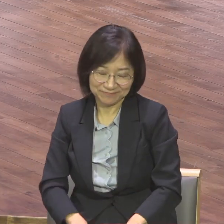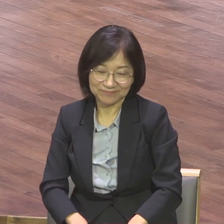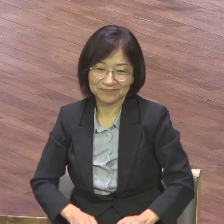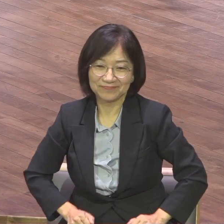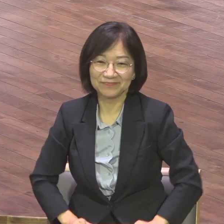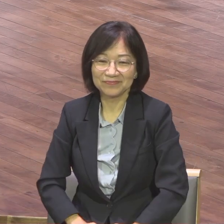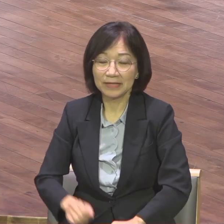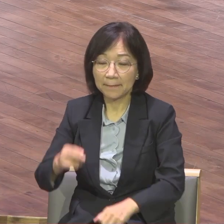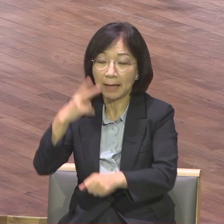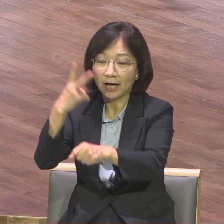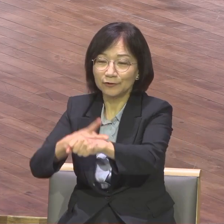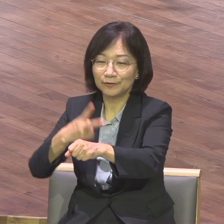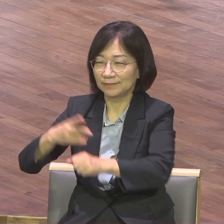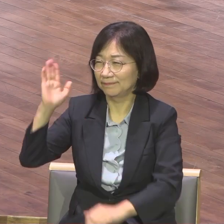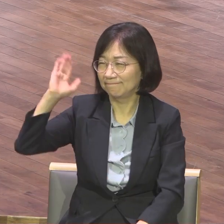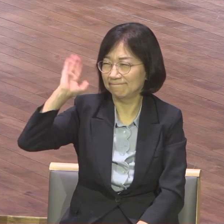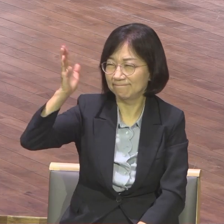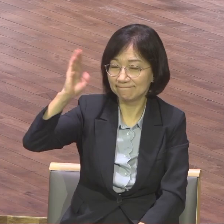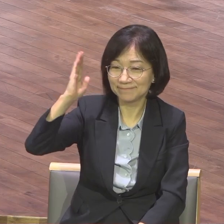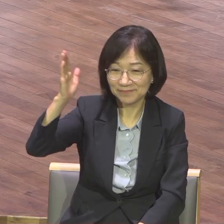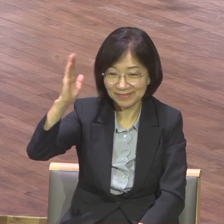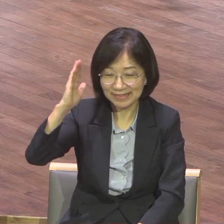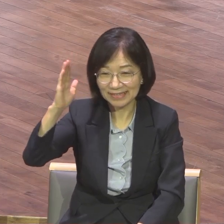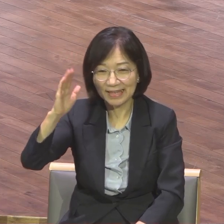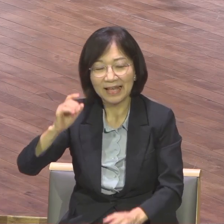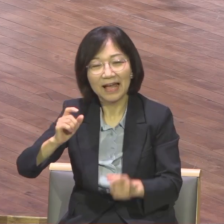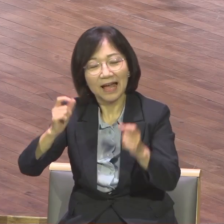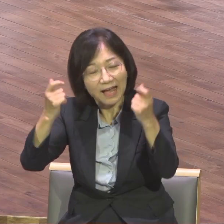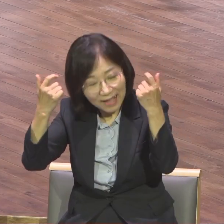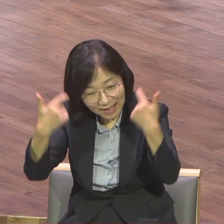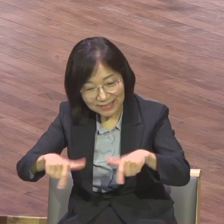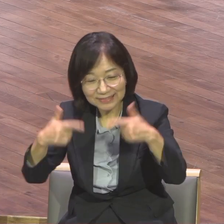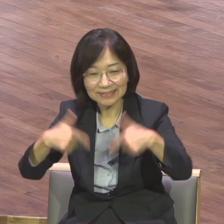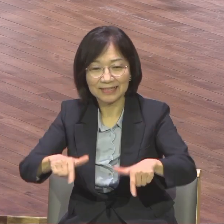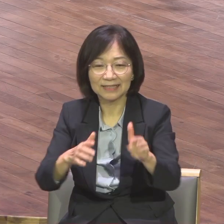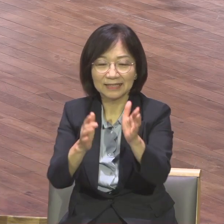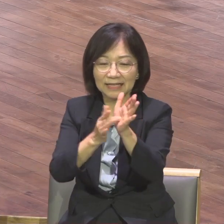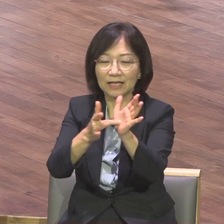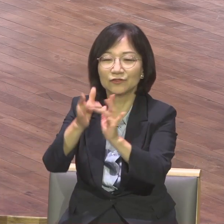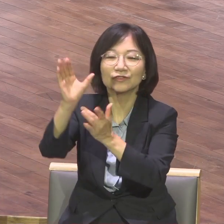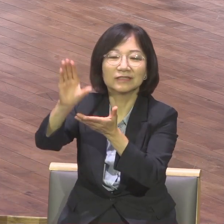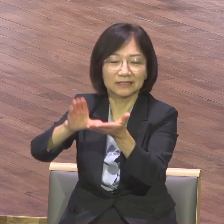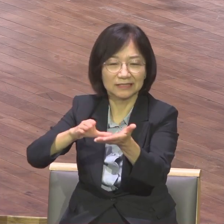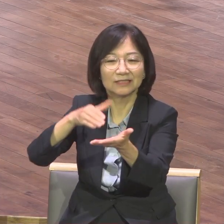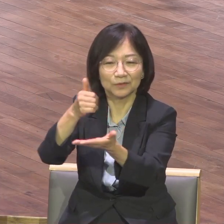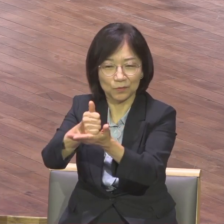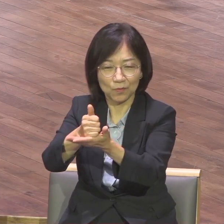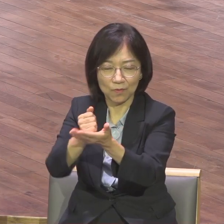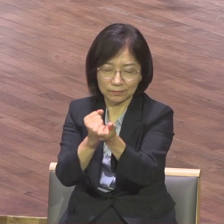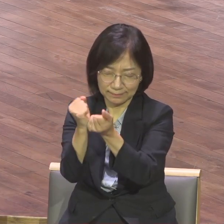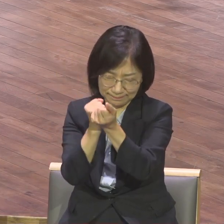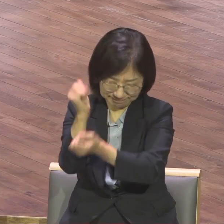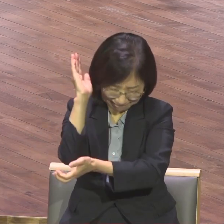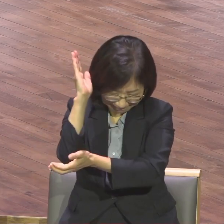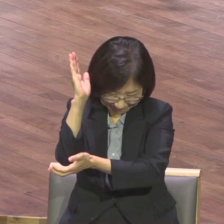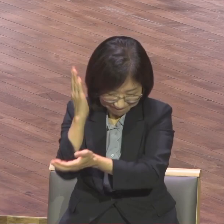특별히 바울의 메시지는 언제나 예수 그리스도의 초점을 딱 맞추고